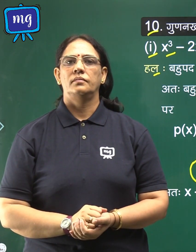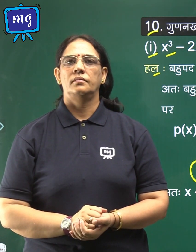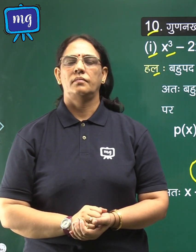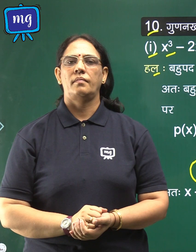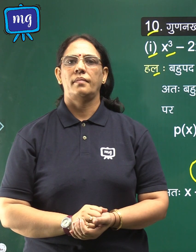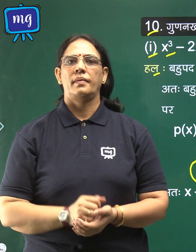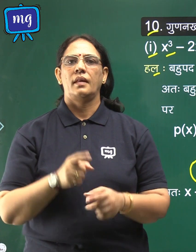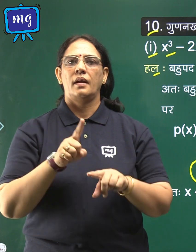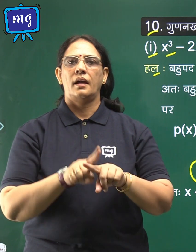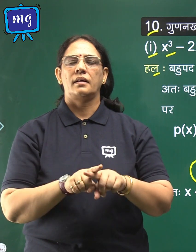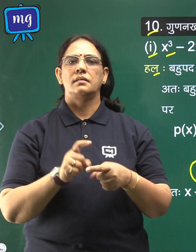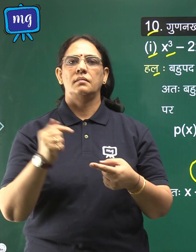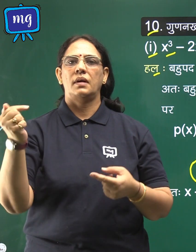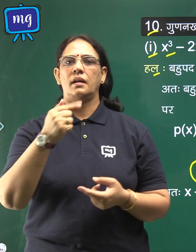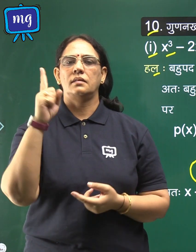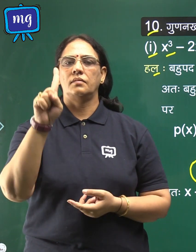एक्स माइनस वन